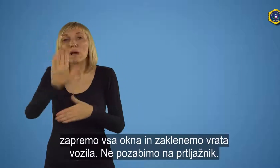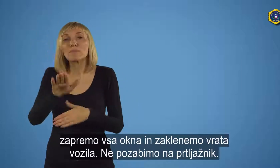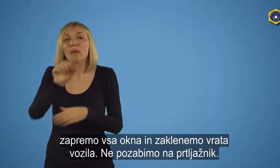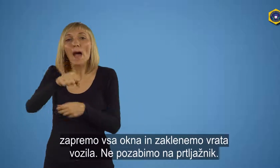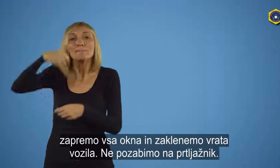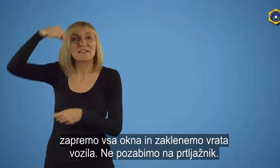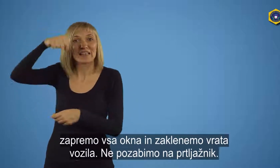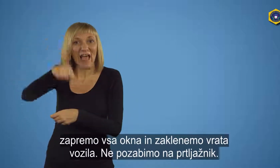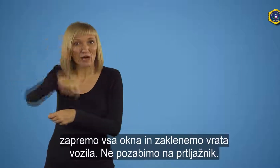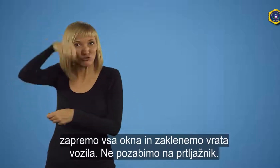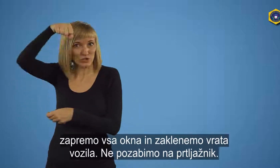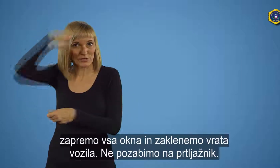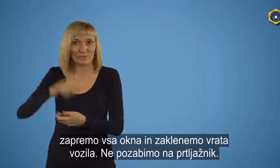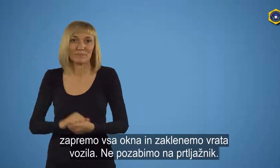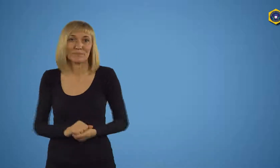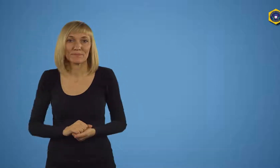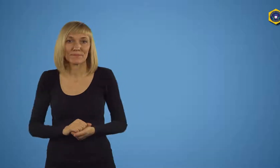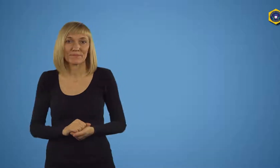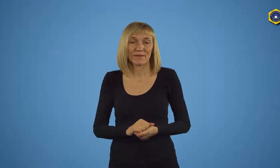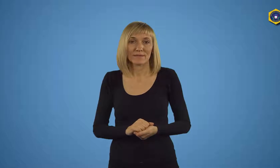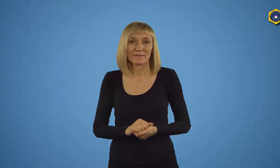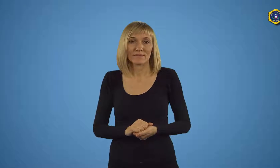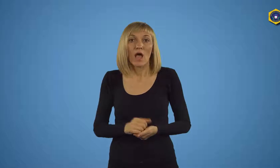Ne pozabimo na prtljažnik.